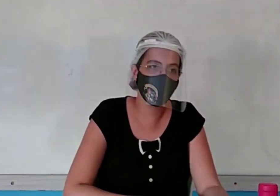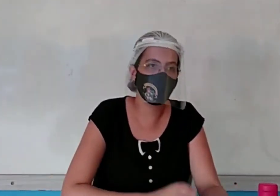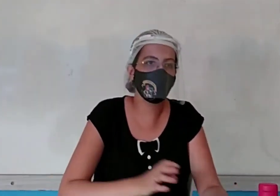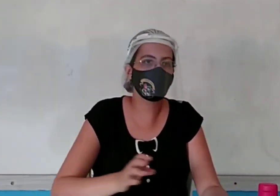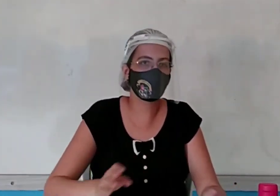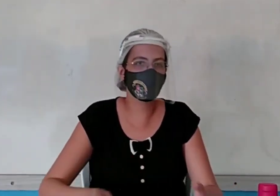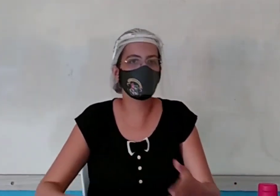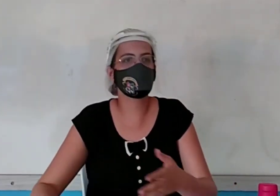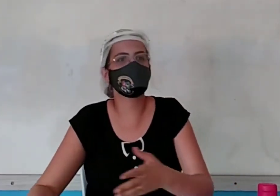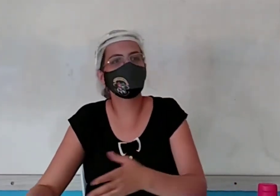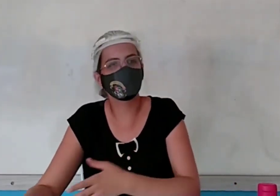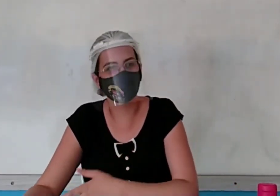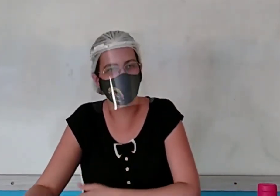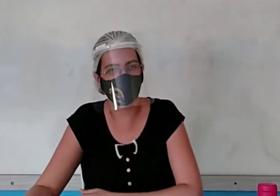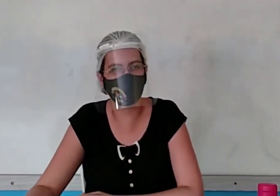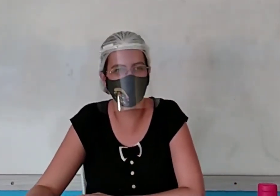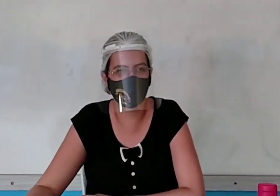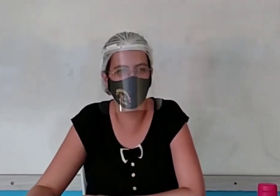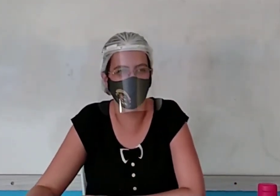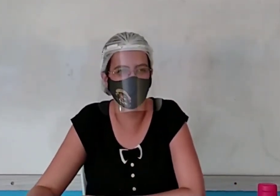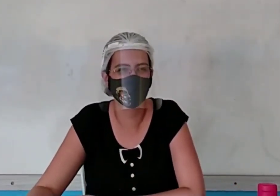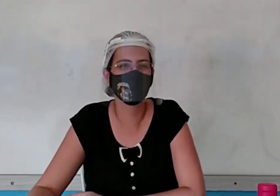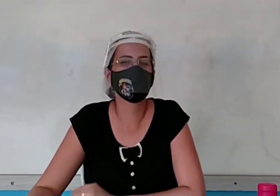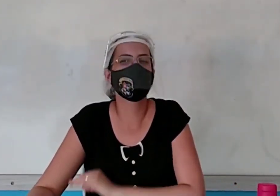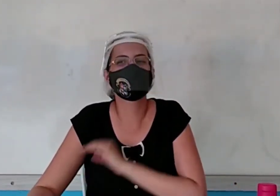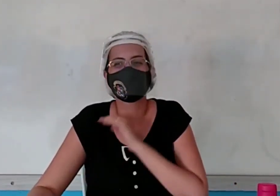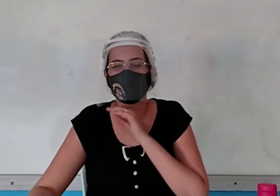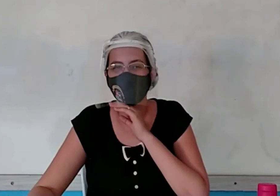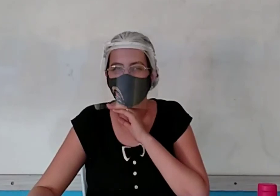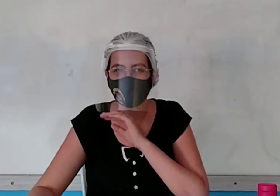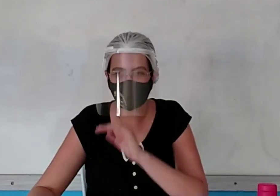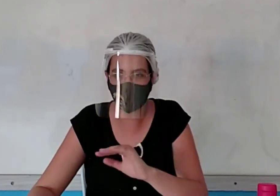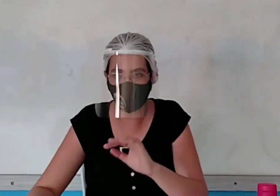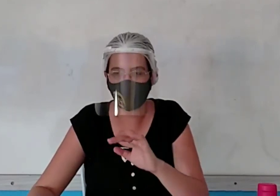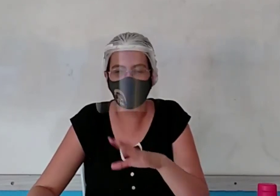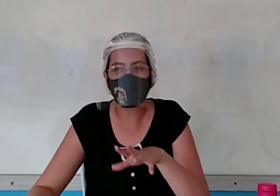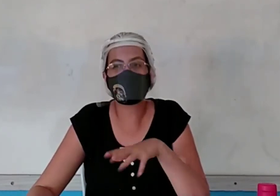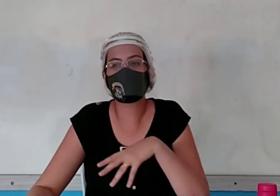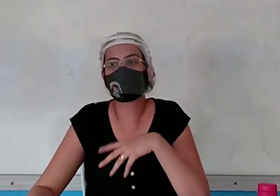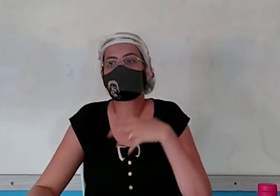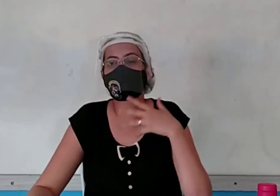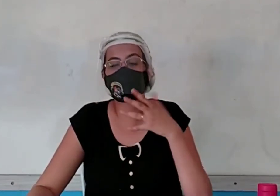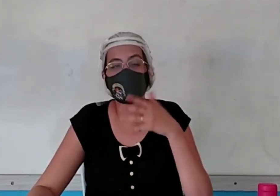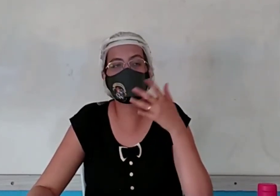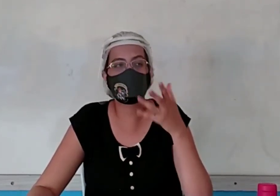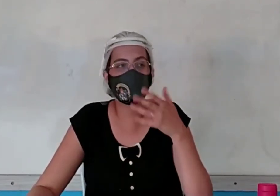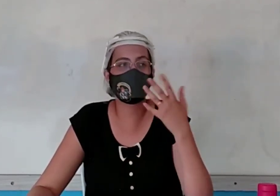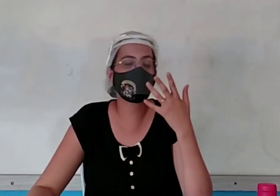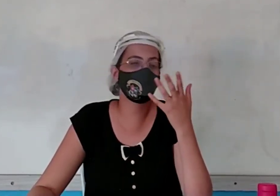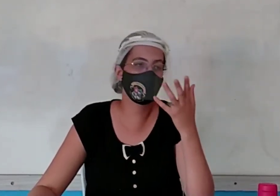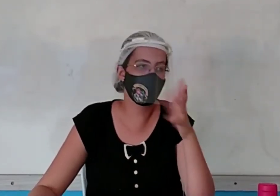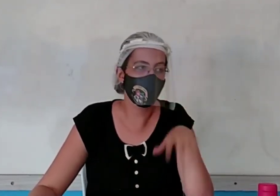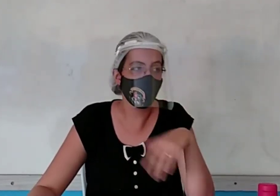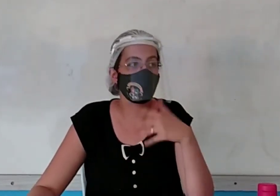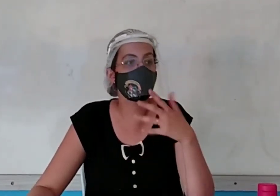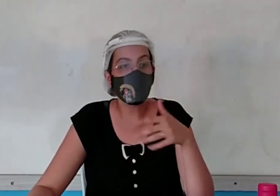e outra coisa é praticar. Todo mundo sabe. Agora, se vai praticar ou se